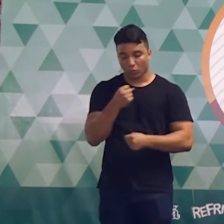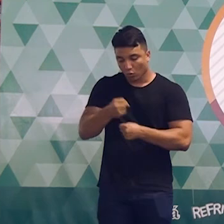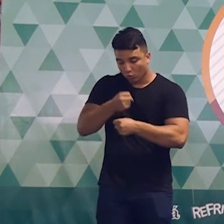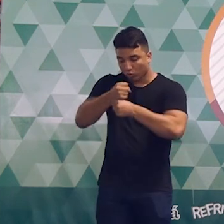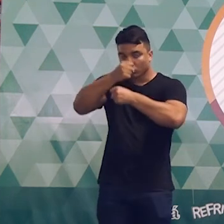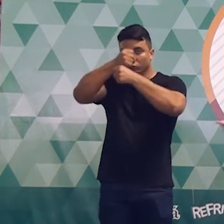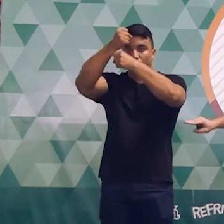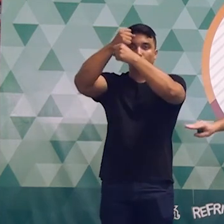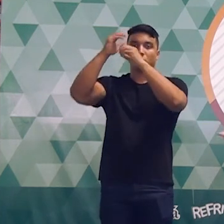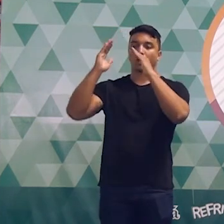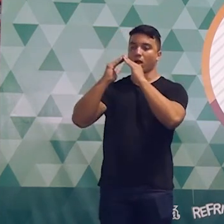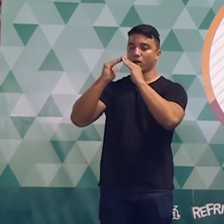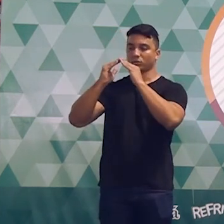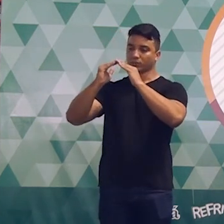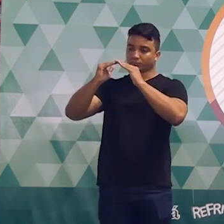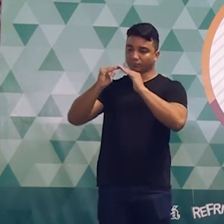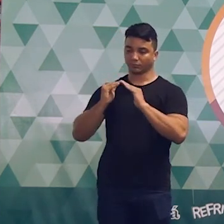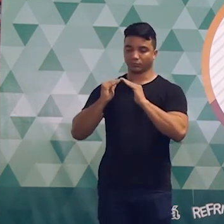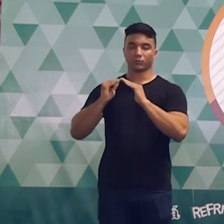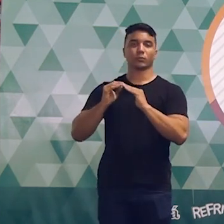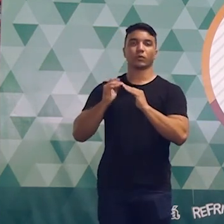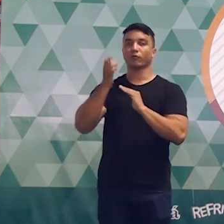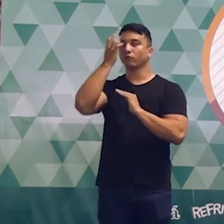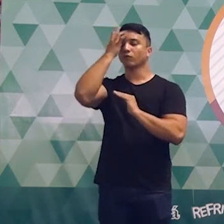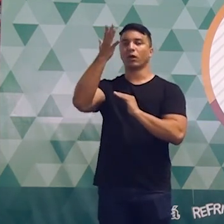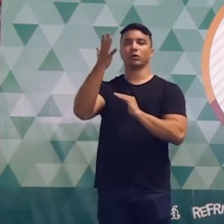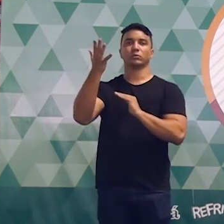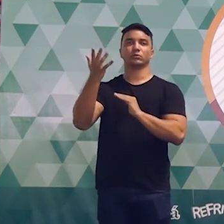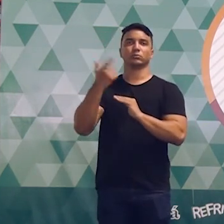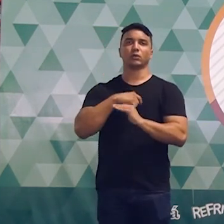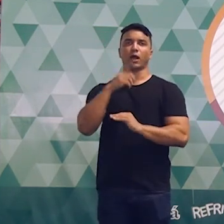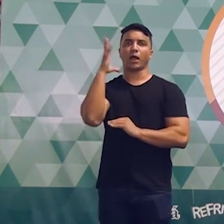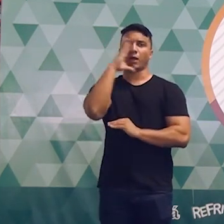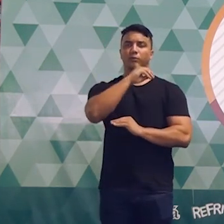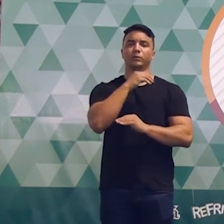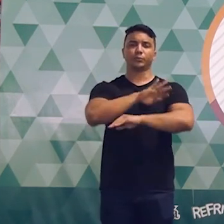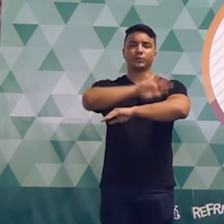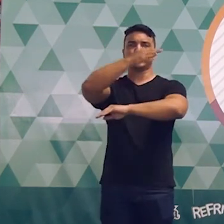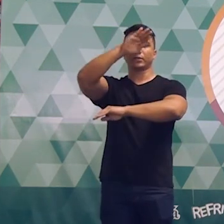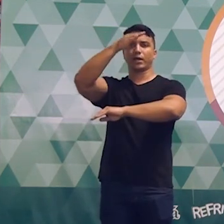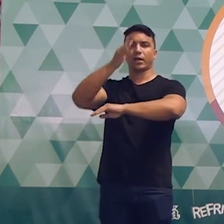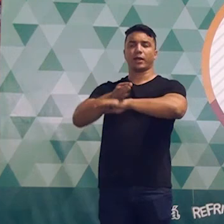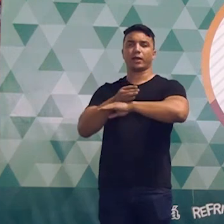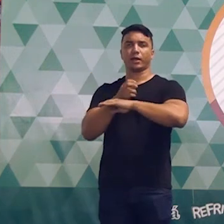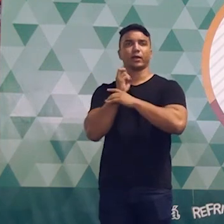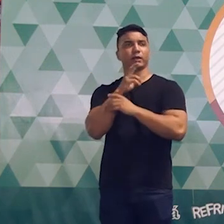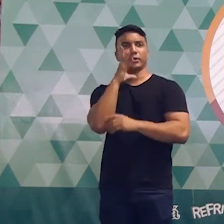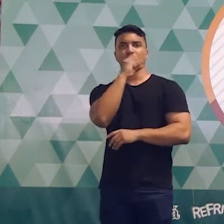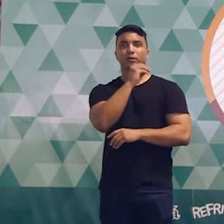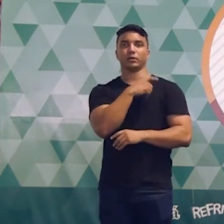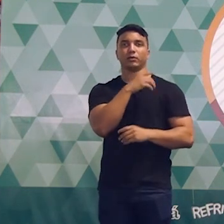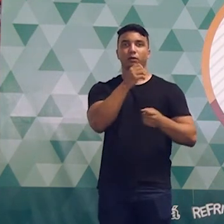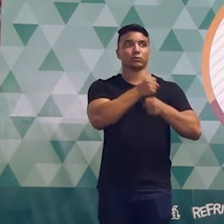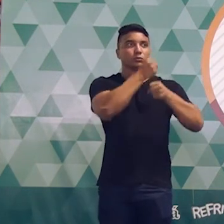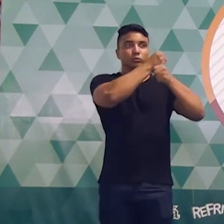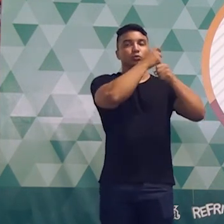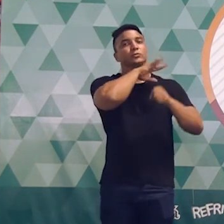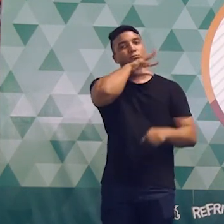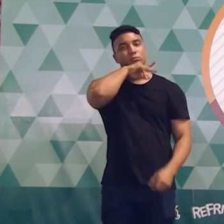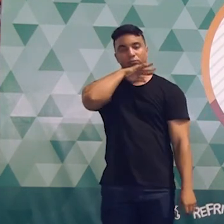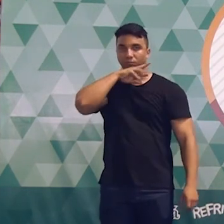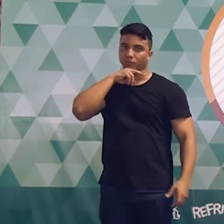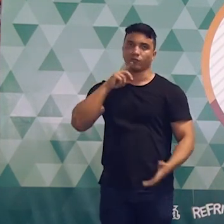uma casa num lugar plano é mais fácil. Ô, professor, eu acho tão lindo uma serra, você pode achar lindo quanto você quiser, mas é ruim de construir lá,